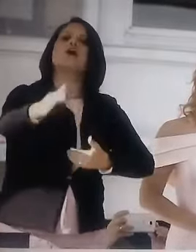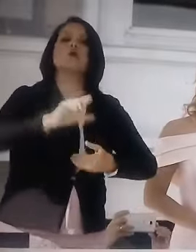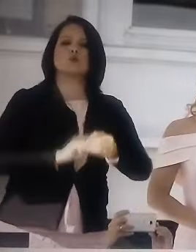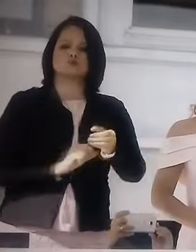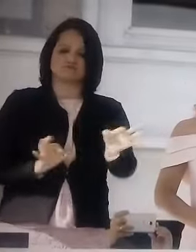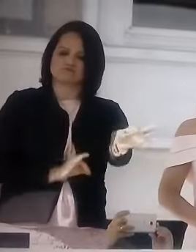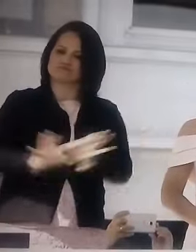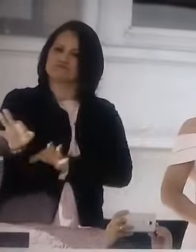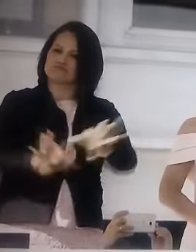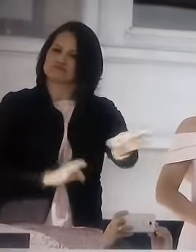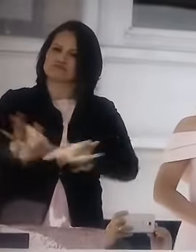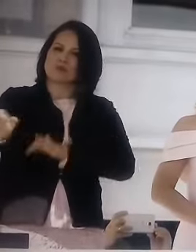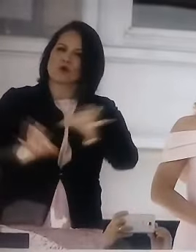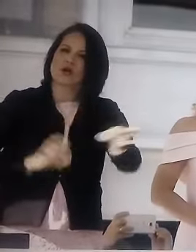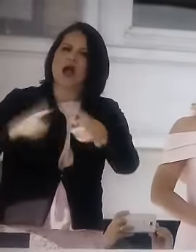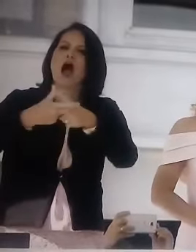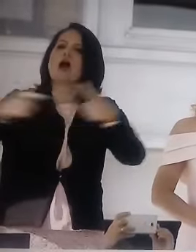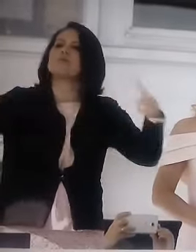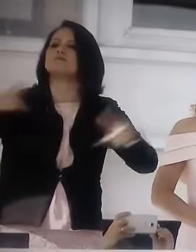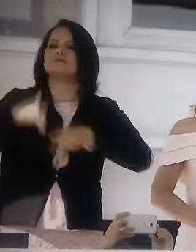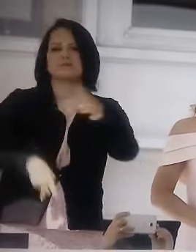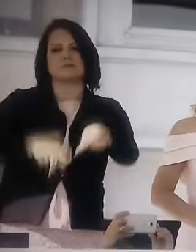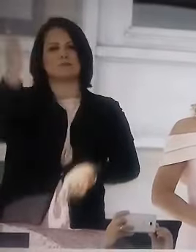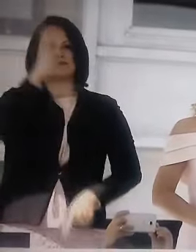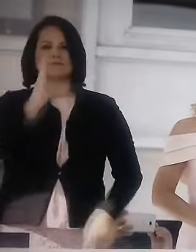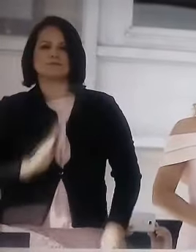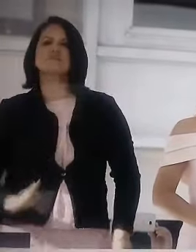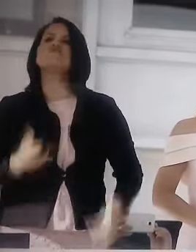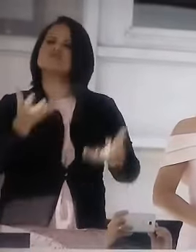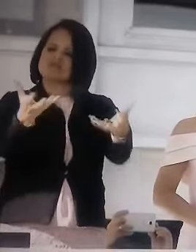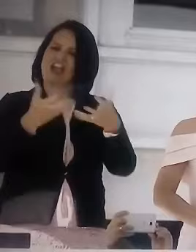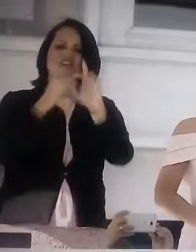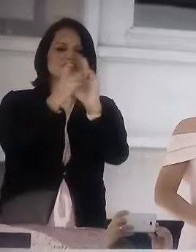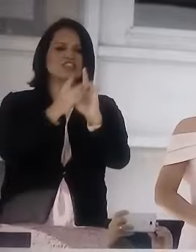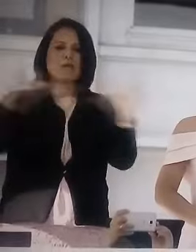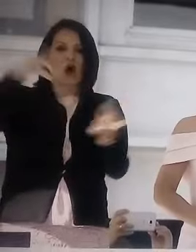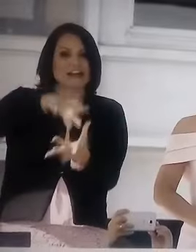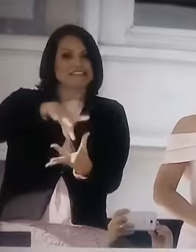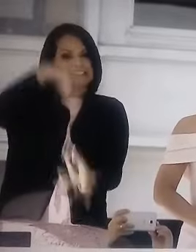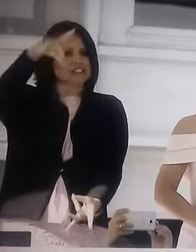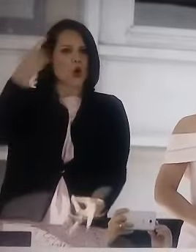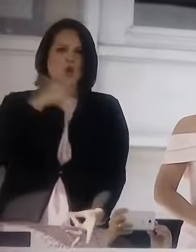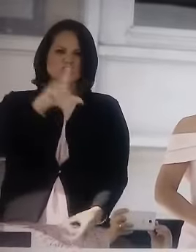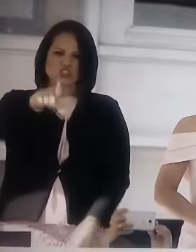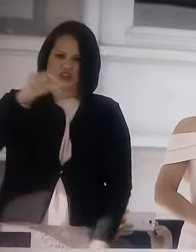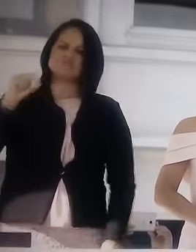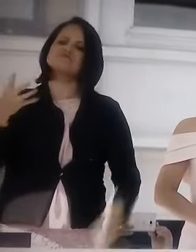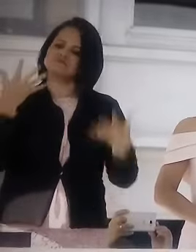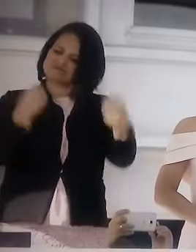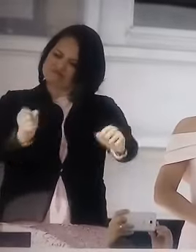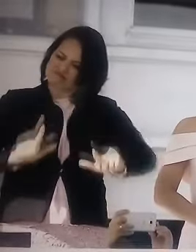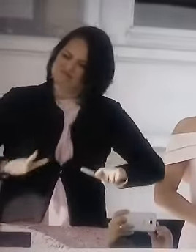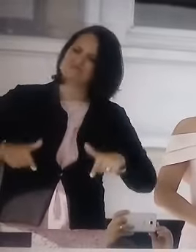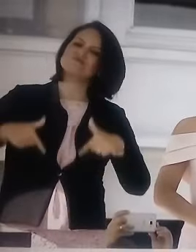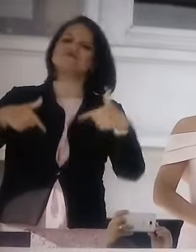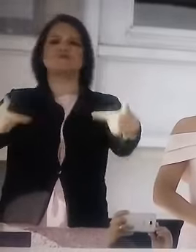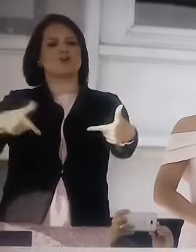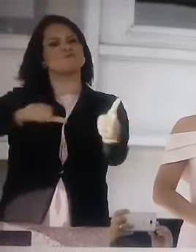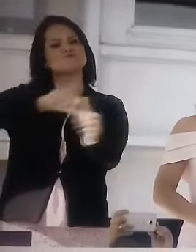o projeto que a maioria do povo brasileiro democraticamente escolheu. Vamos promover